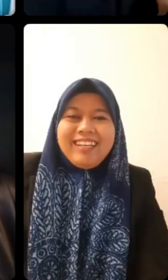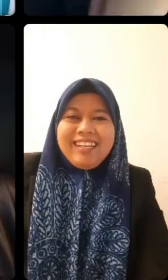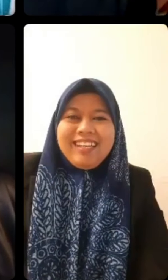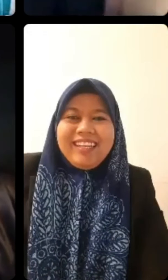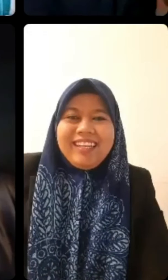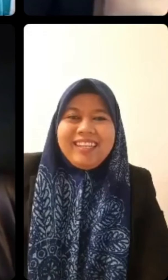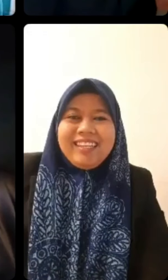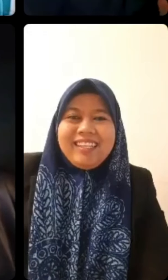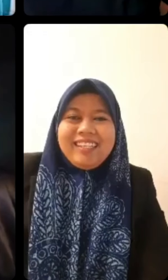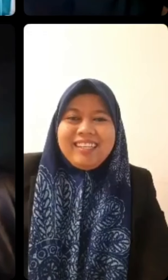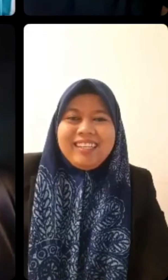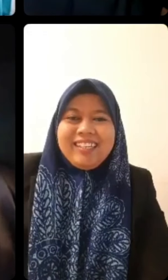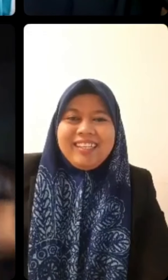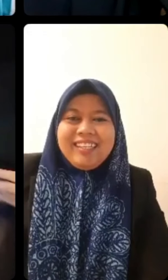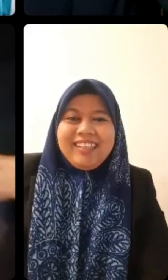Ya, saya setuju.